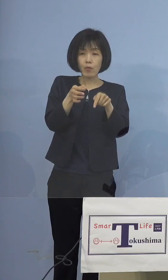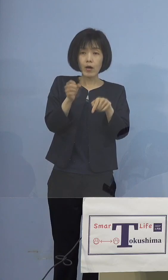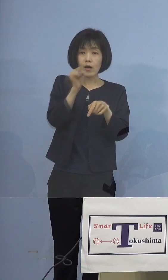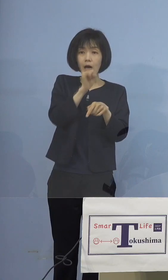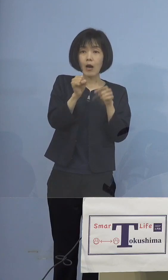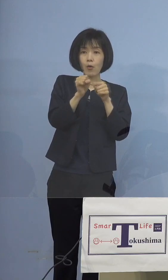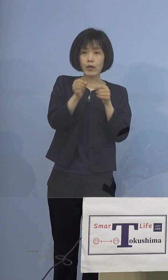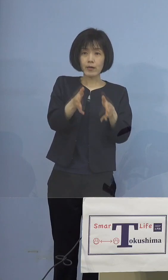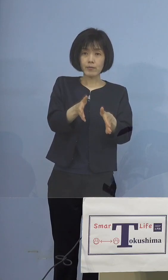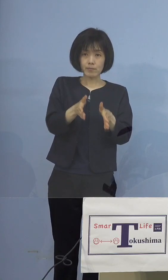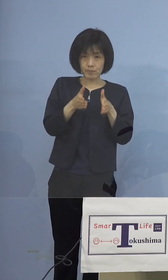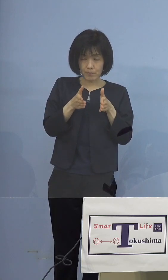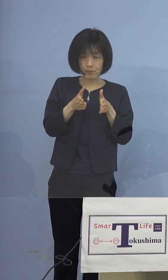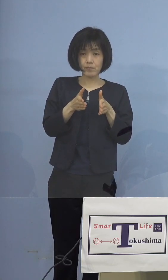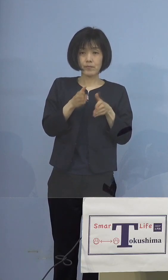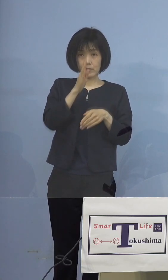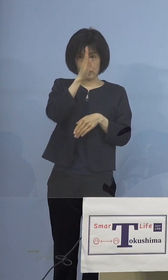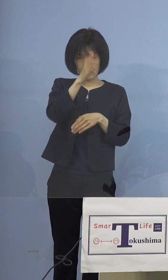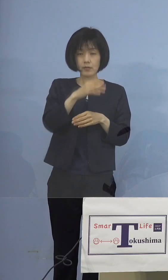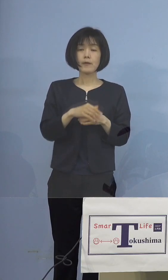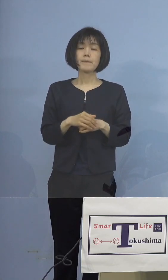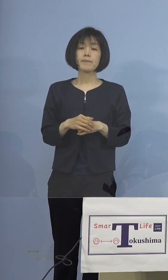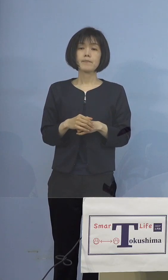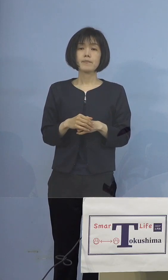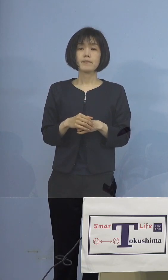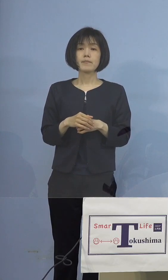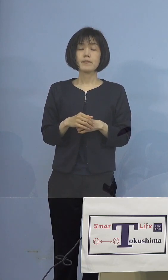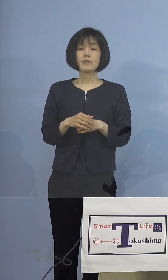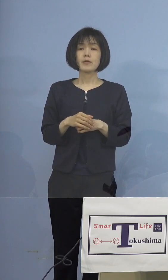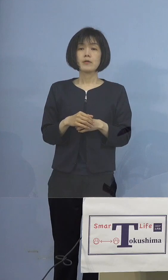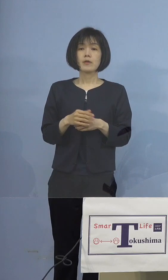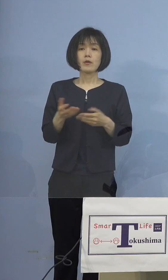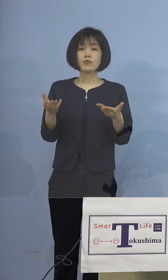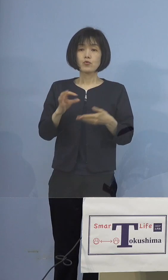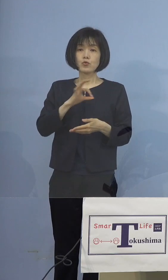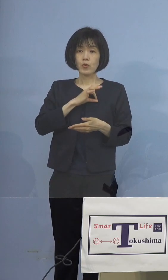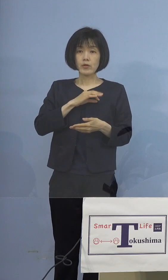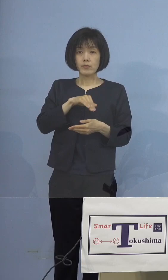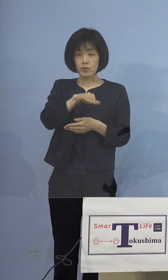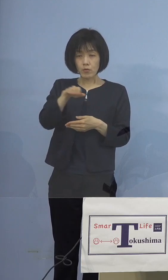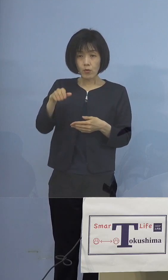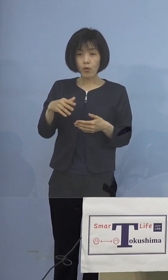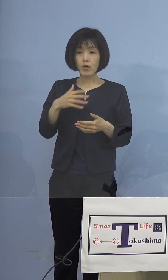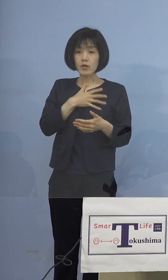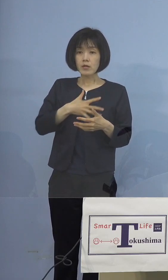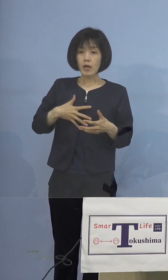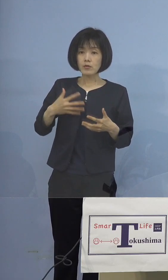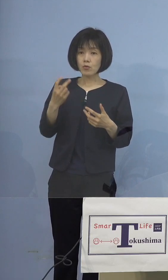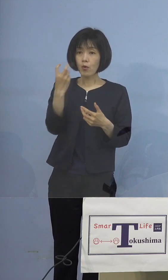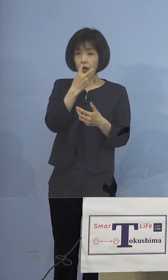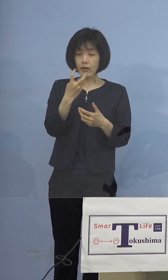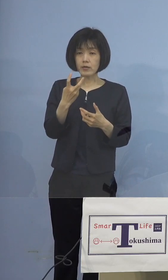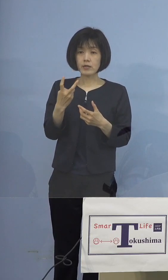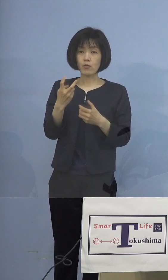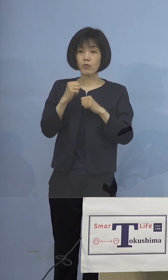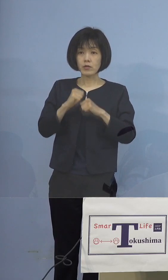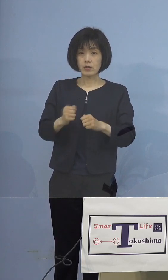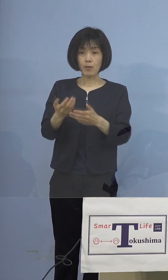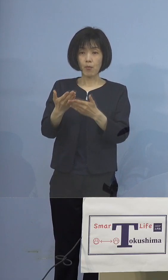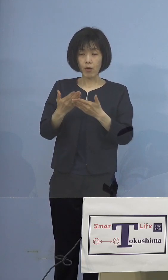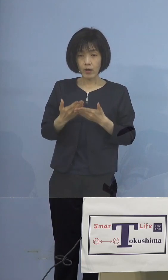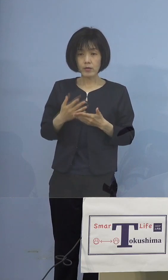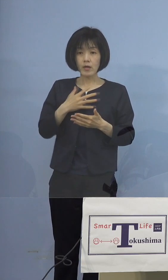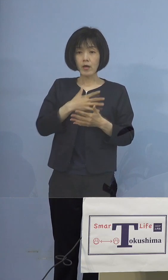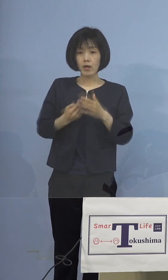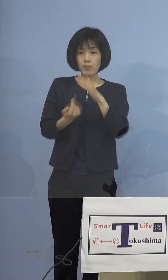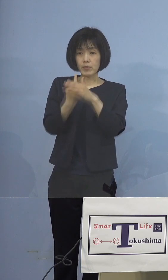の利用を控えていただくこと、従業員の方々の体調管理を徹底いただき、有症状